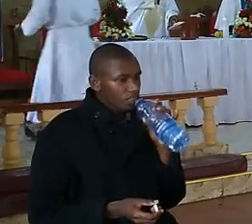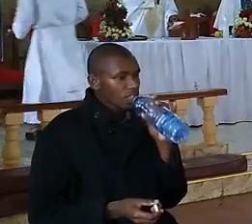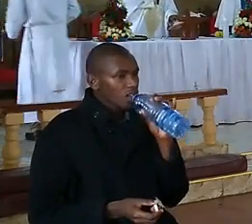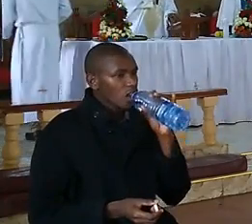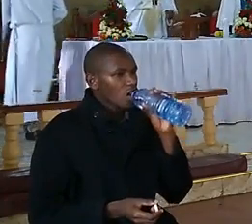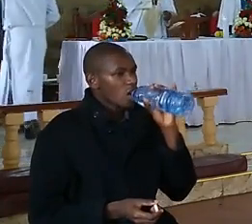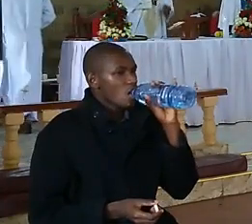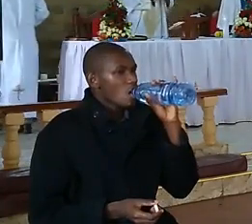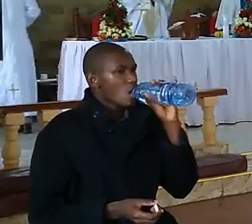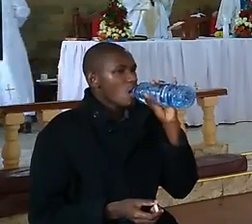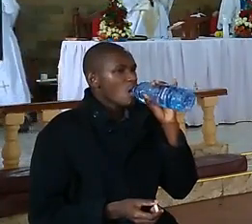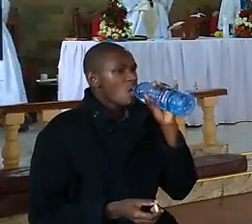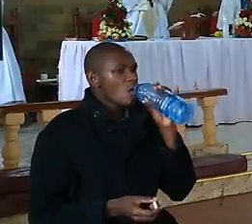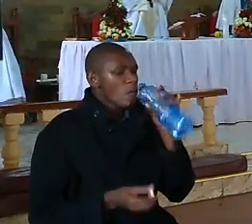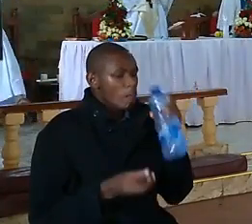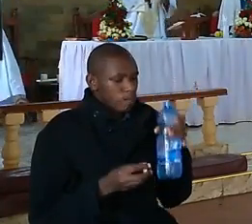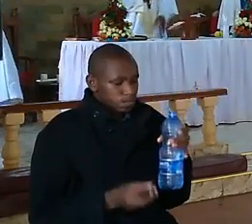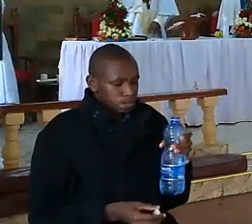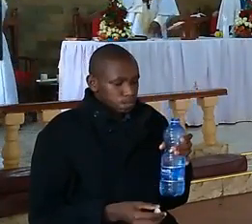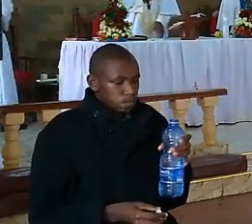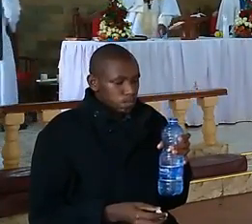nĩkĩo